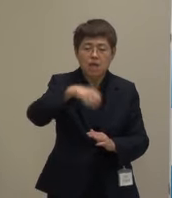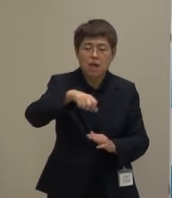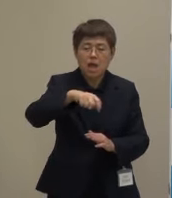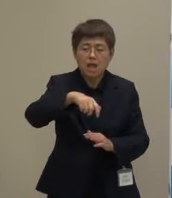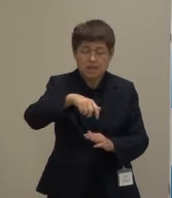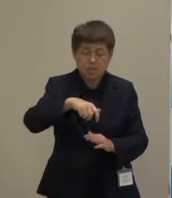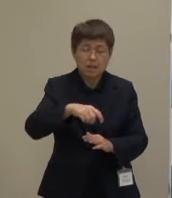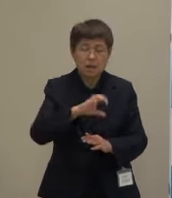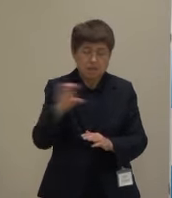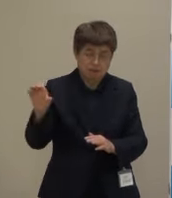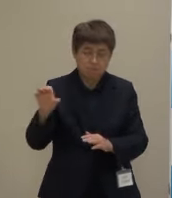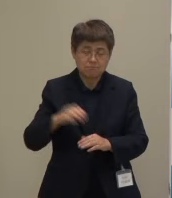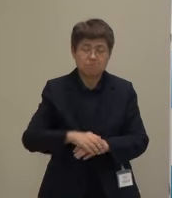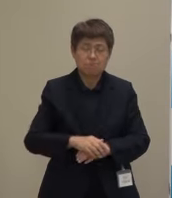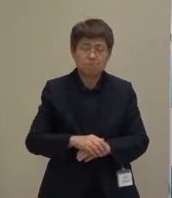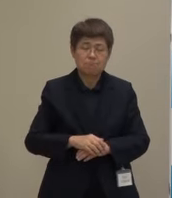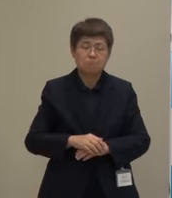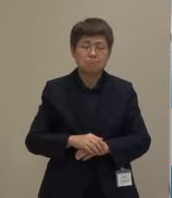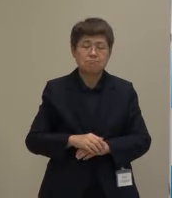8億4579万円で、